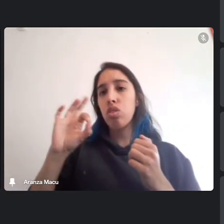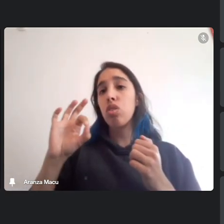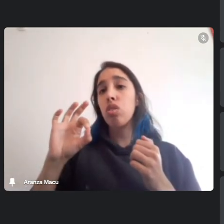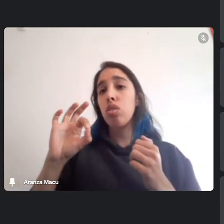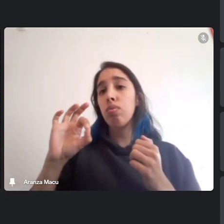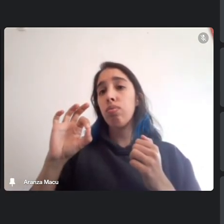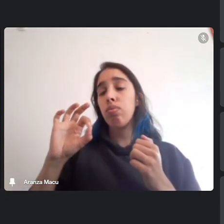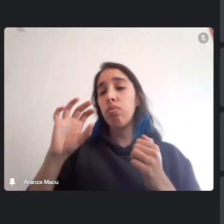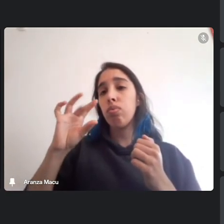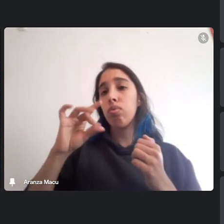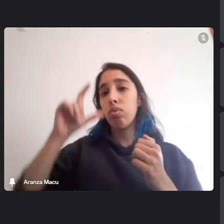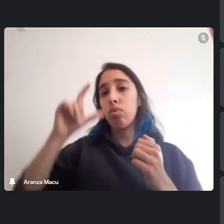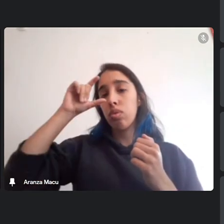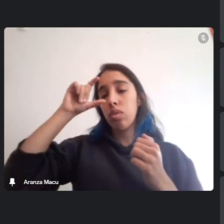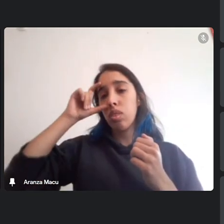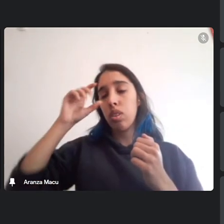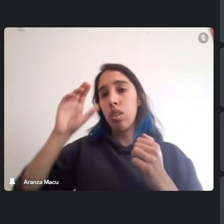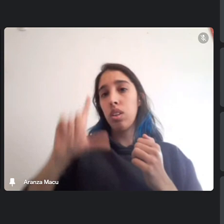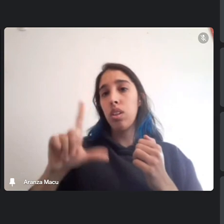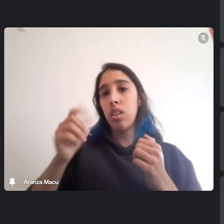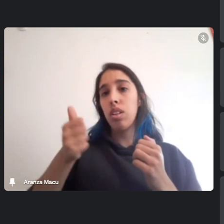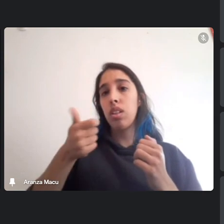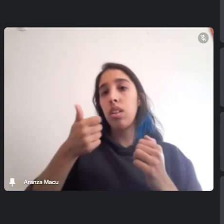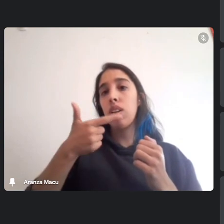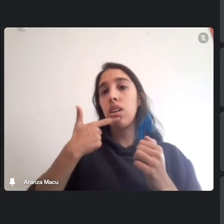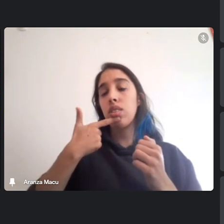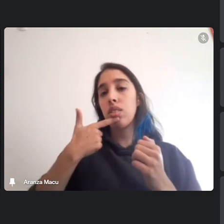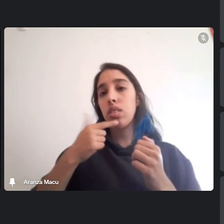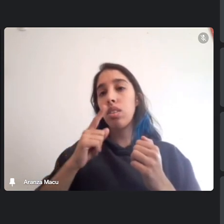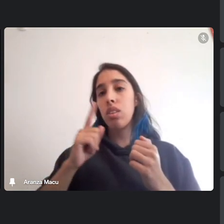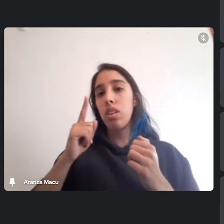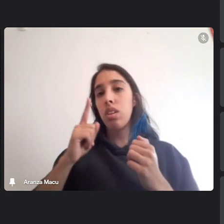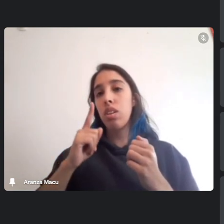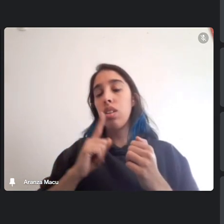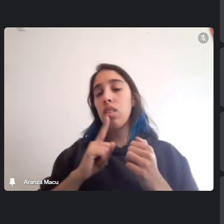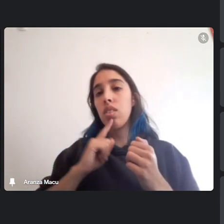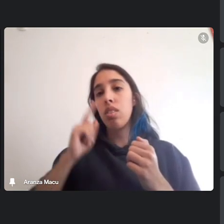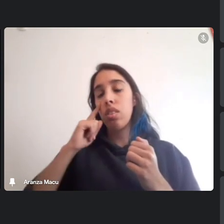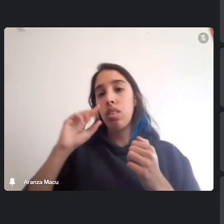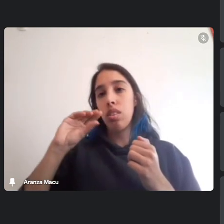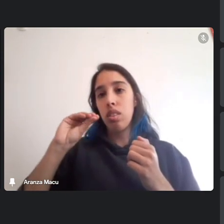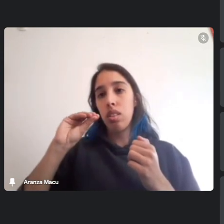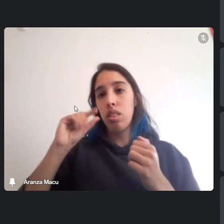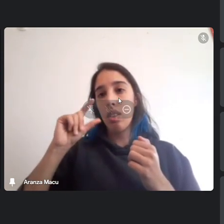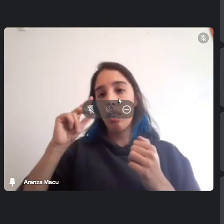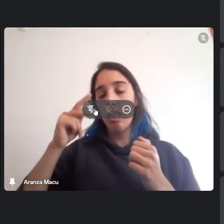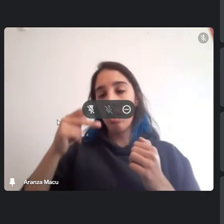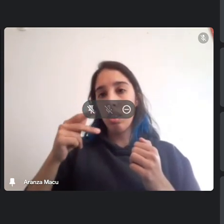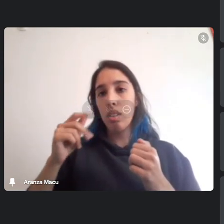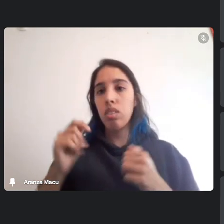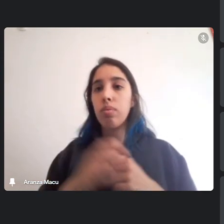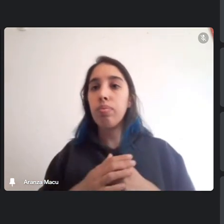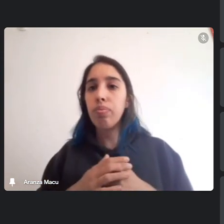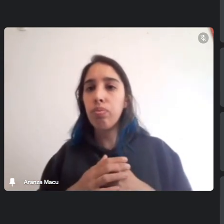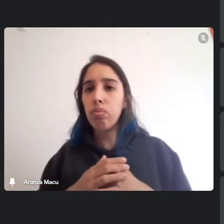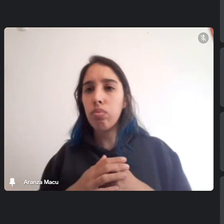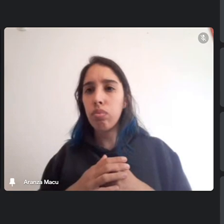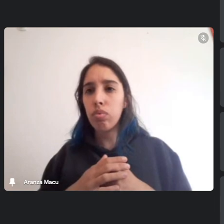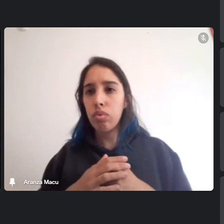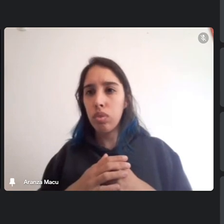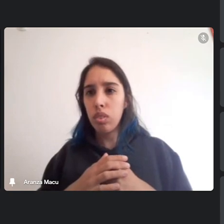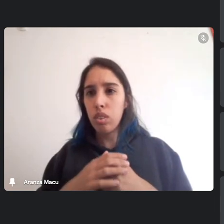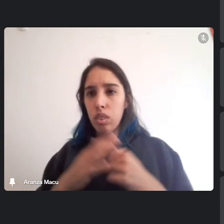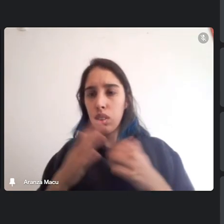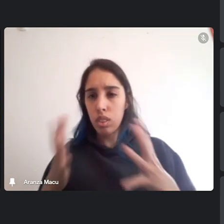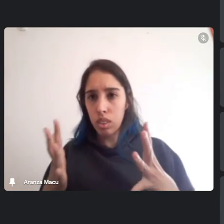TIC, ¿entienden? Al tener no. el premodificador desarrollo, en cambio, como lo dijo Gabriela, queda